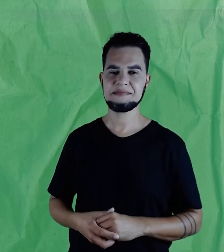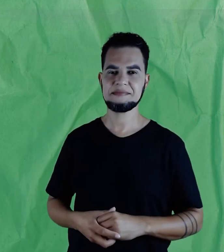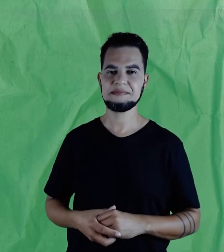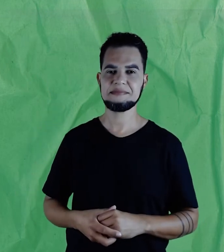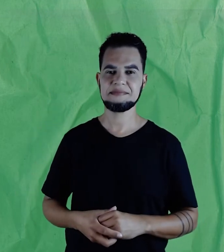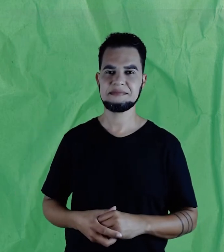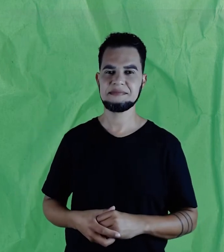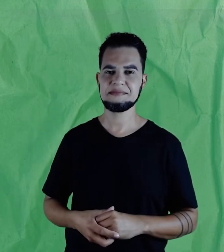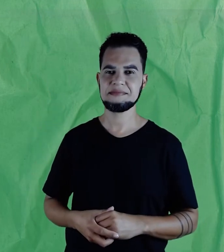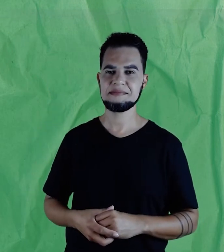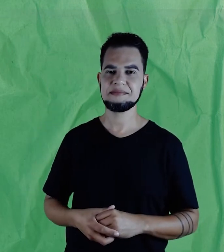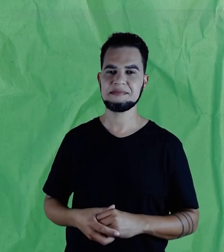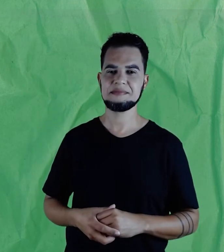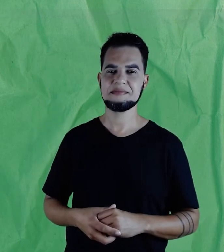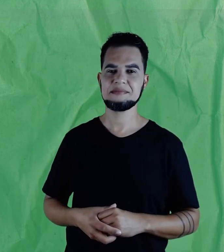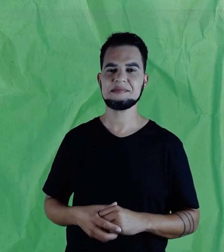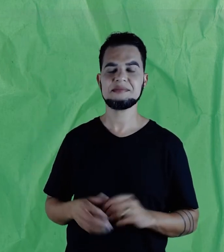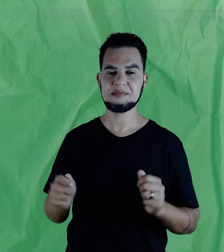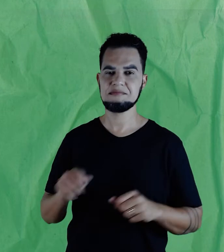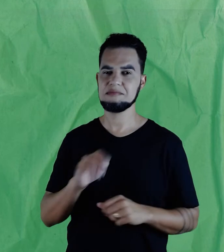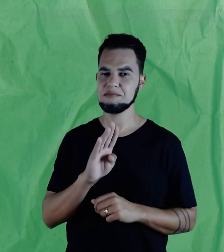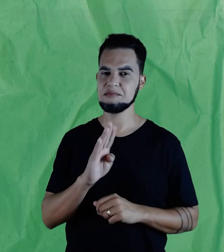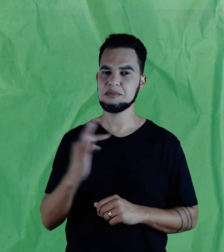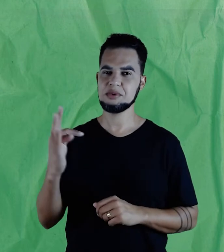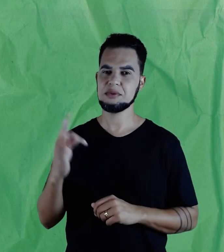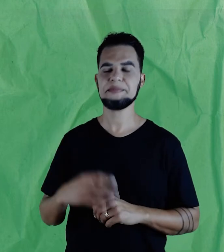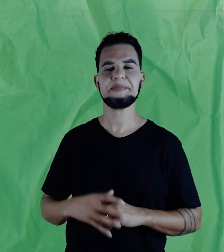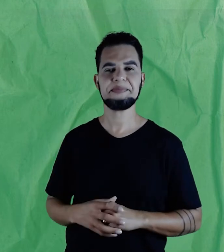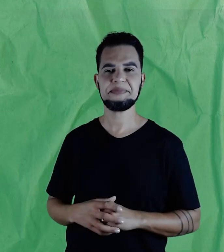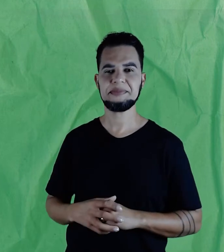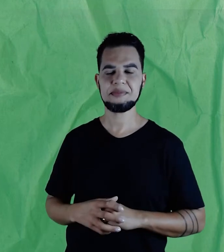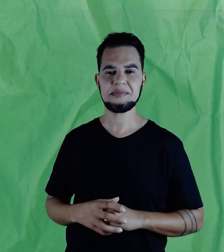dos meus componentes de button.